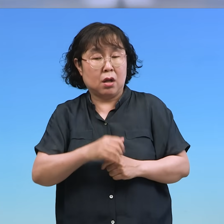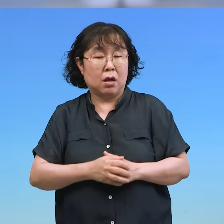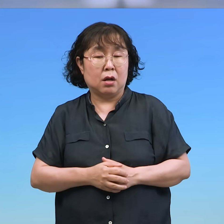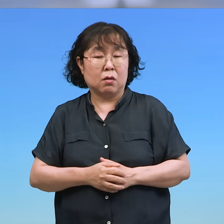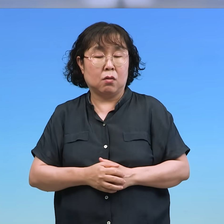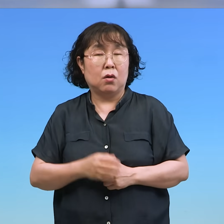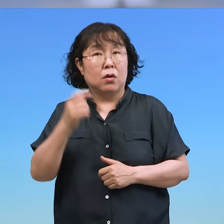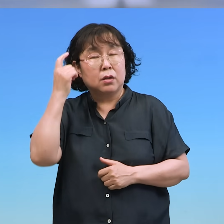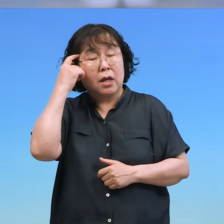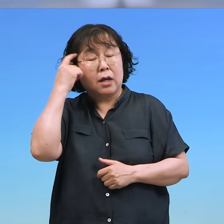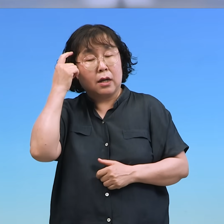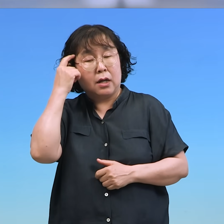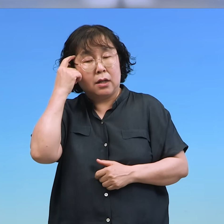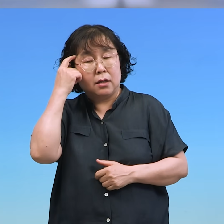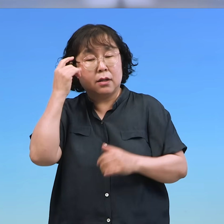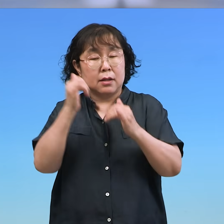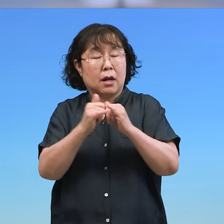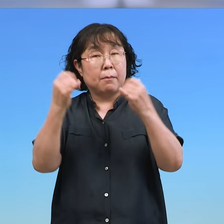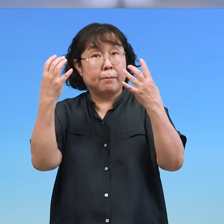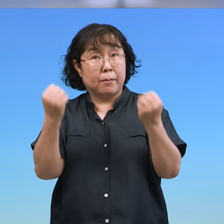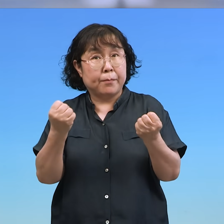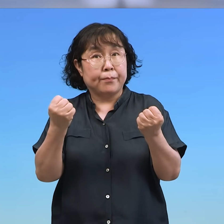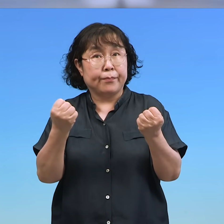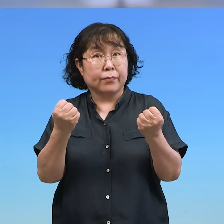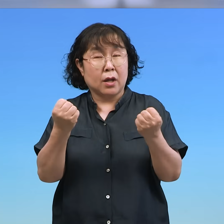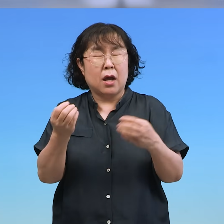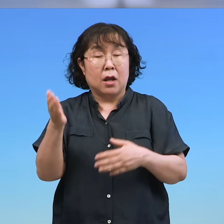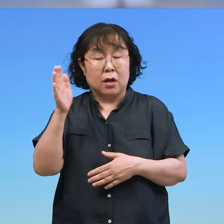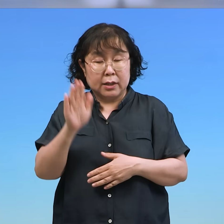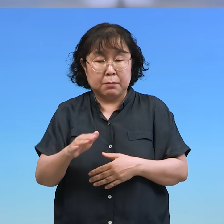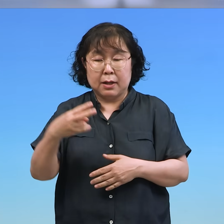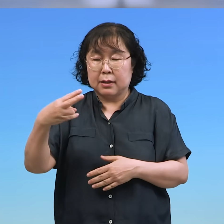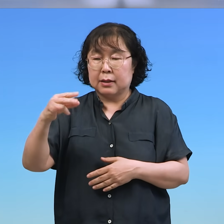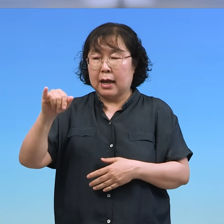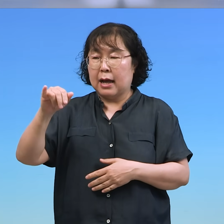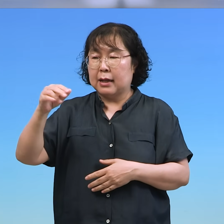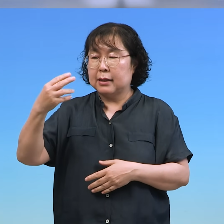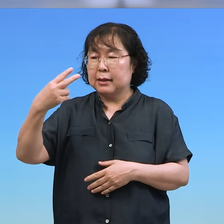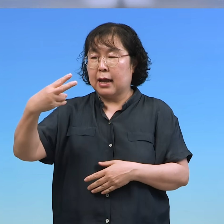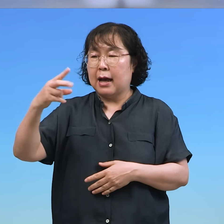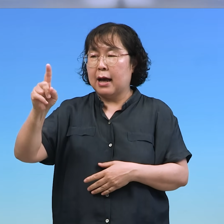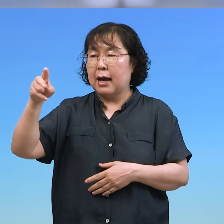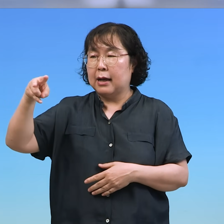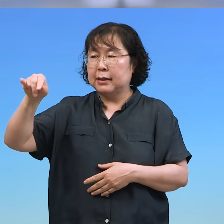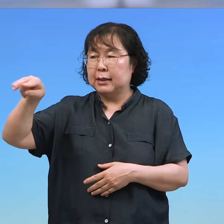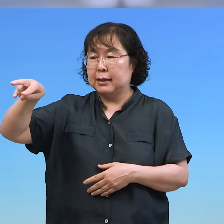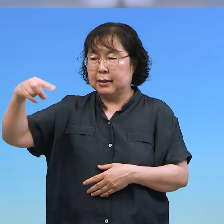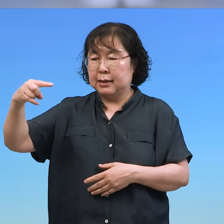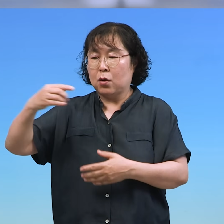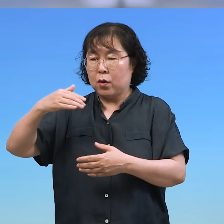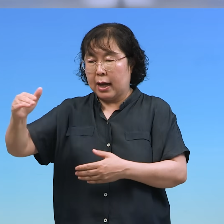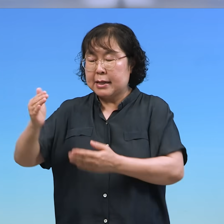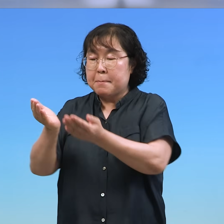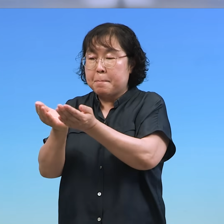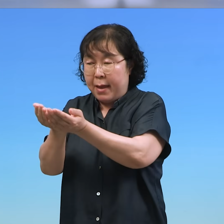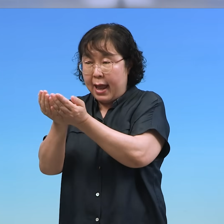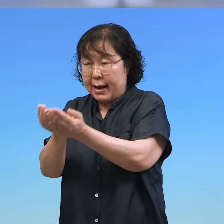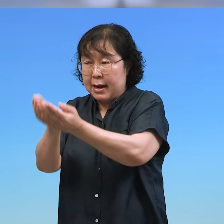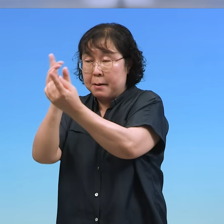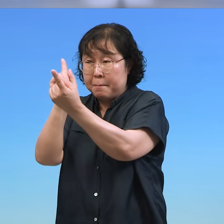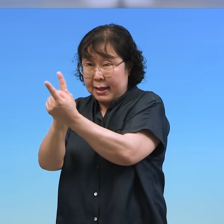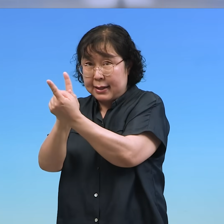이제 1장 끝부분에 가면 여러분 아시죠? 마침 다시스로 가는 배를 만난지라는 겉으로 이 대박인 줄